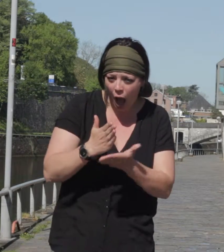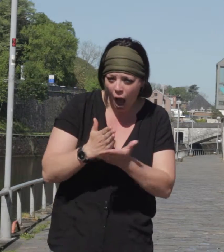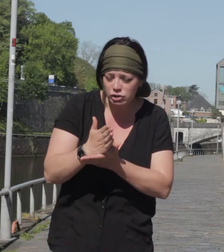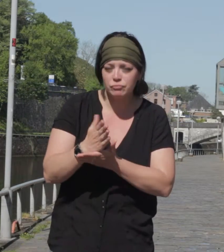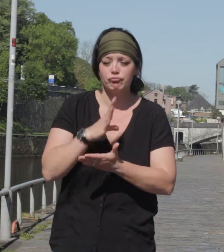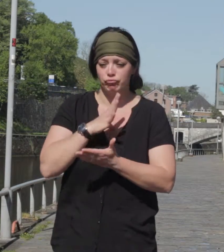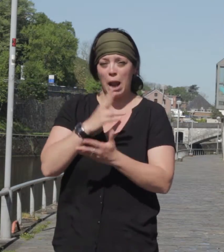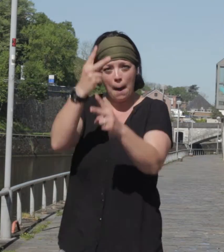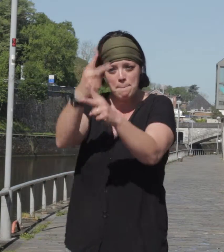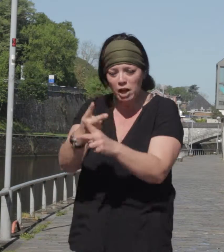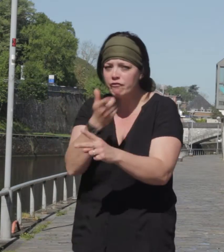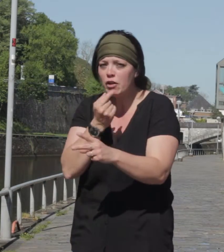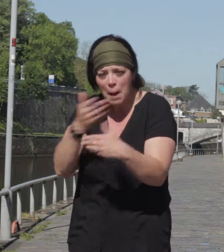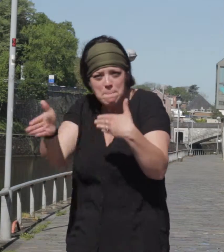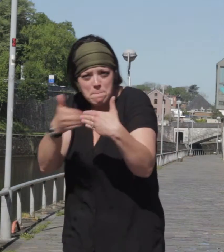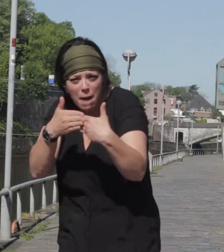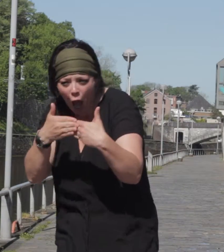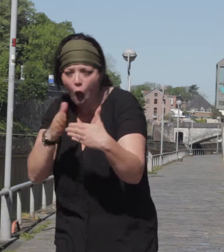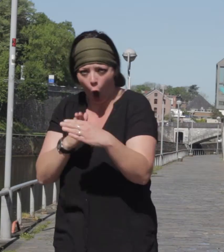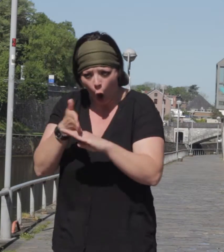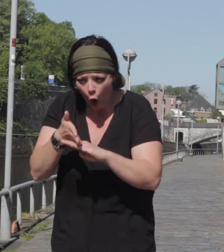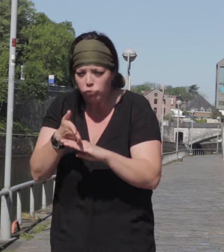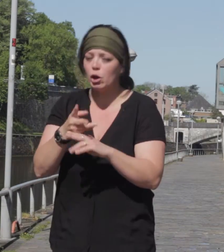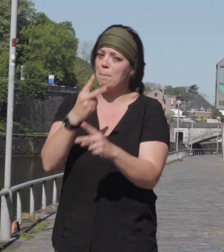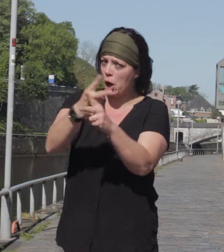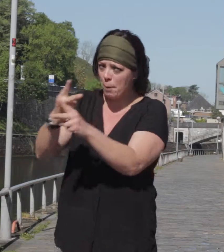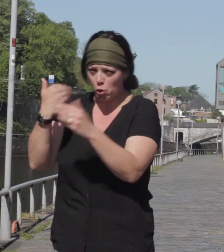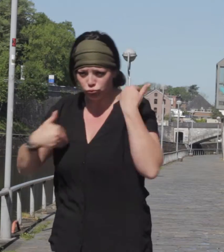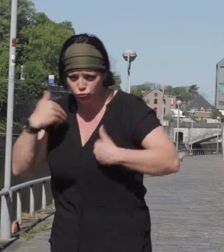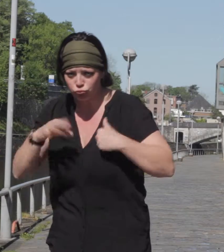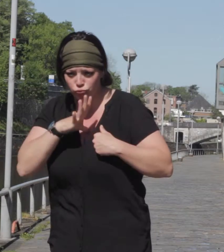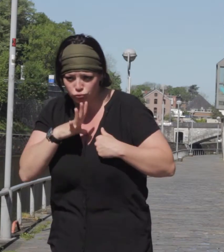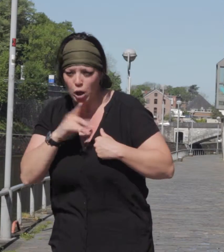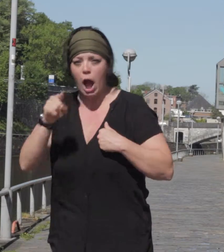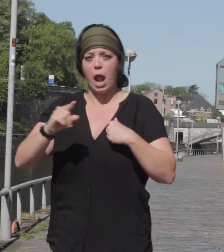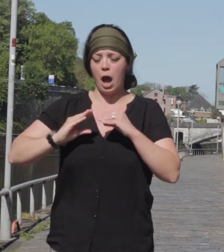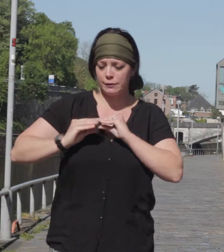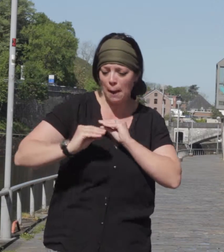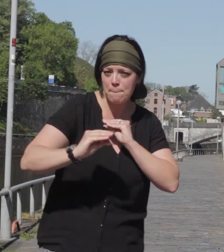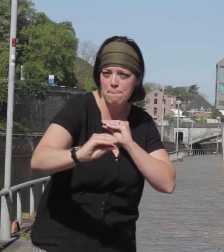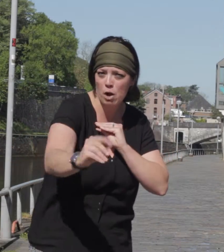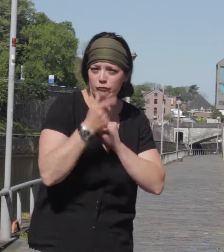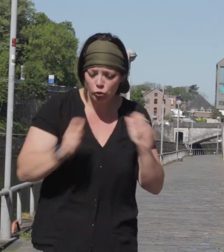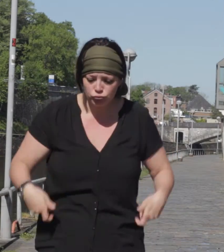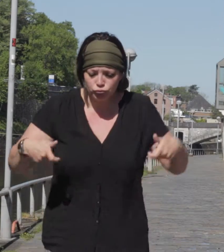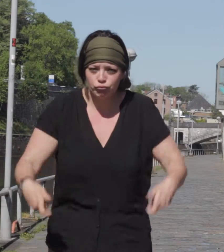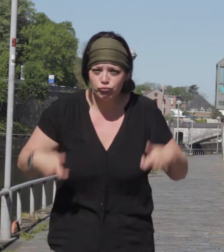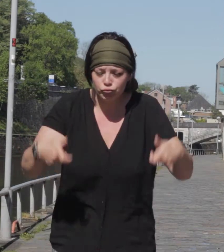à proximité de l'entrée, nombreuses places PMR et cheminement en tapis de caoutchouc jusqu'à l'entrée du site. De la gare de Cours-Saint-Étienne